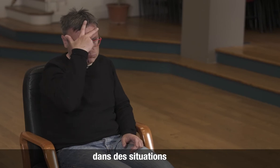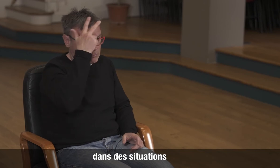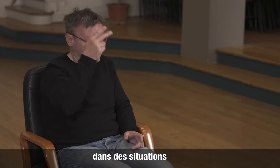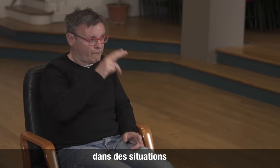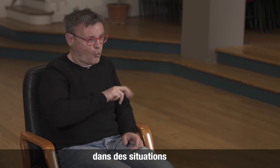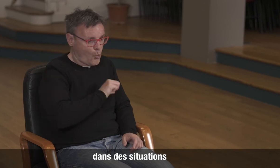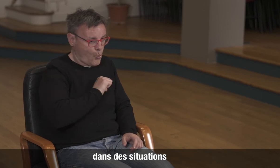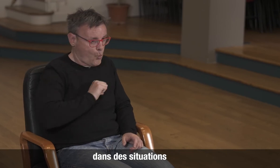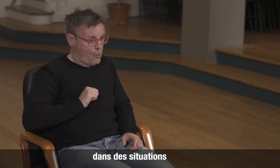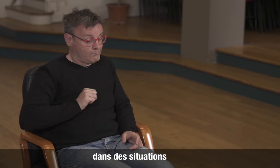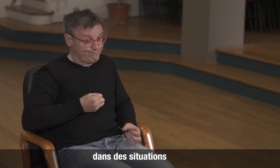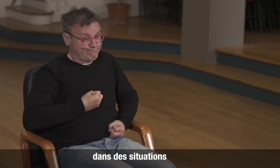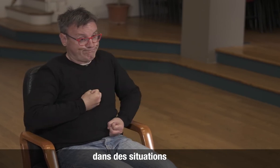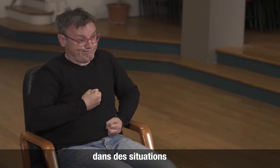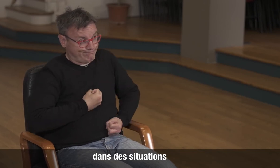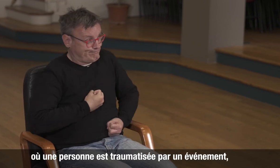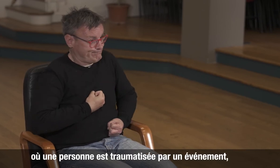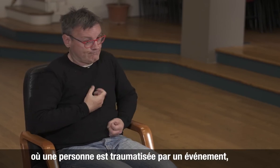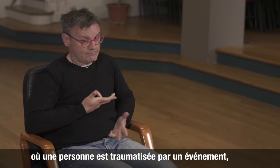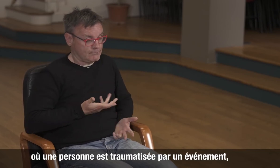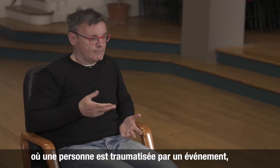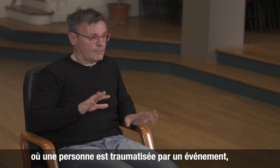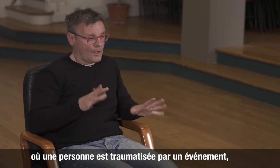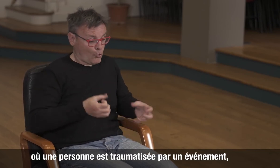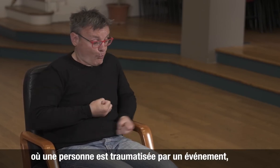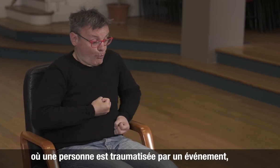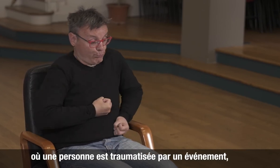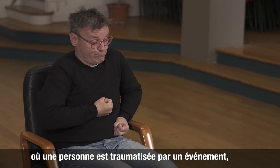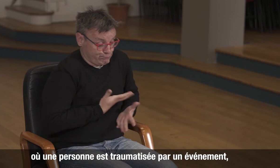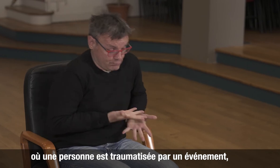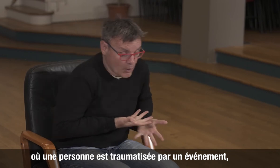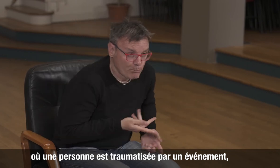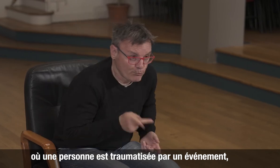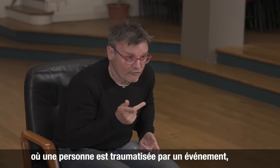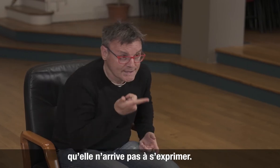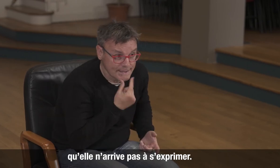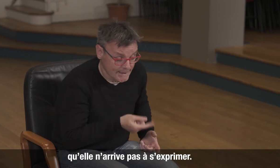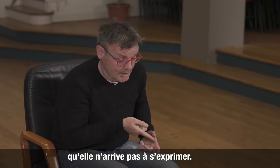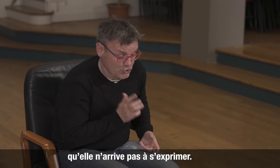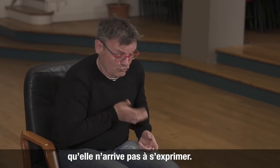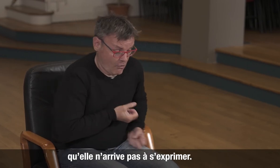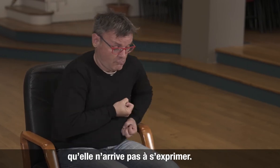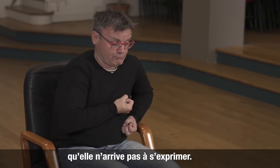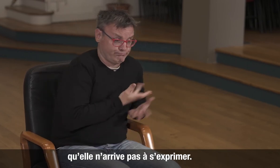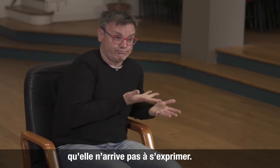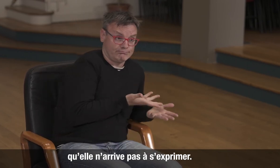pour des situations où une personne est vraiment traumatisée par un événement. Elle n'arrive pas à s'exprimer.